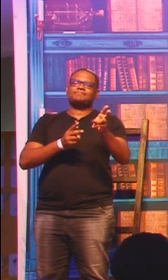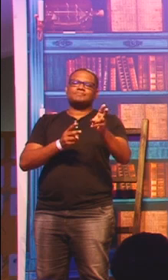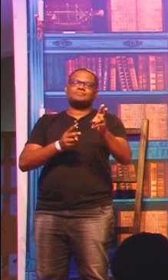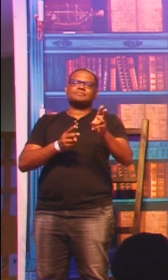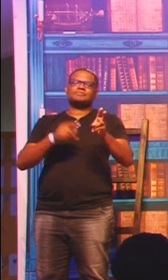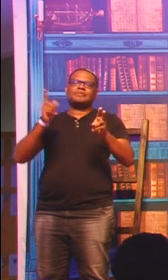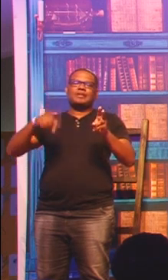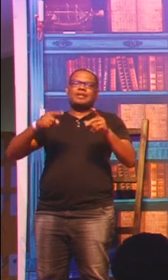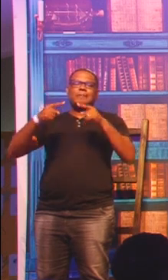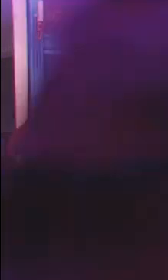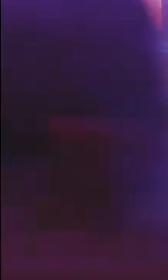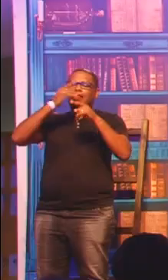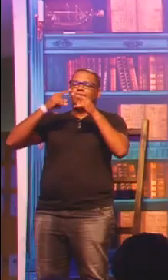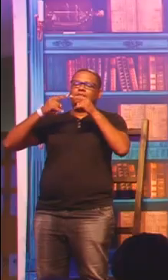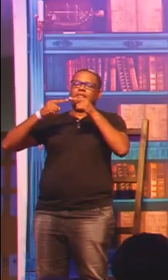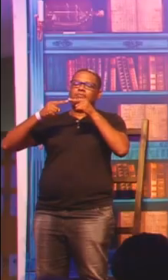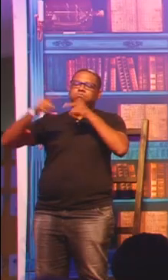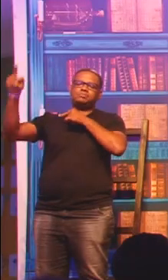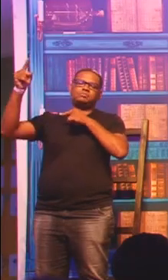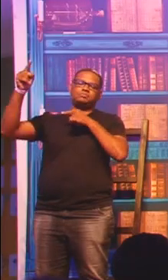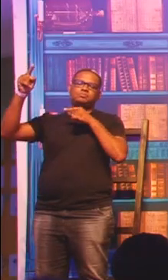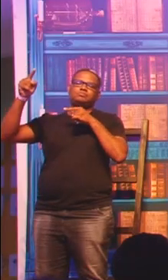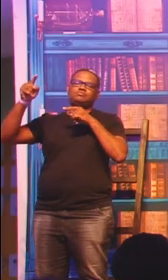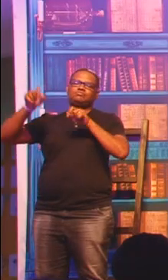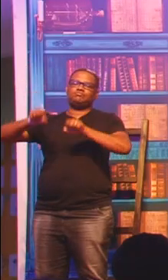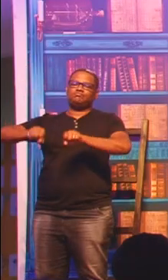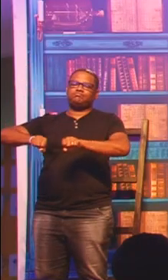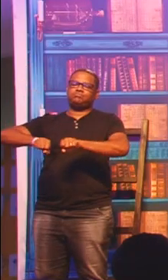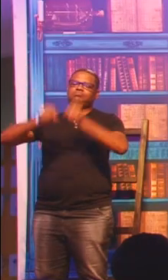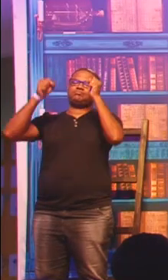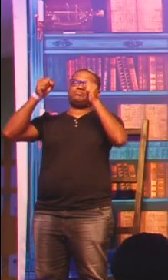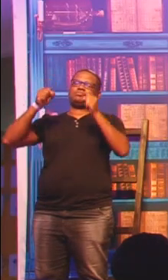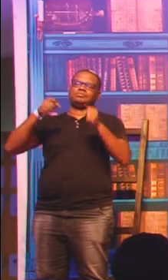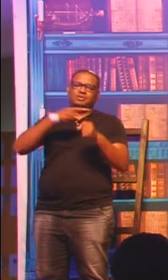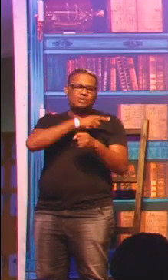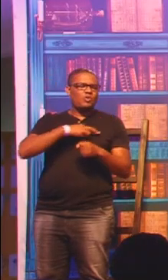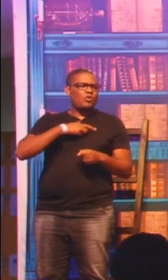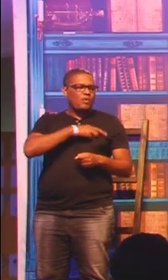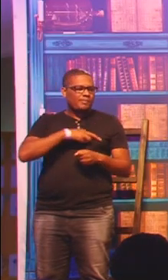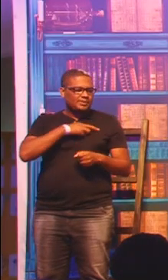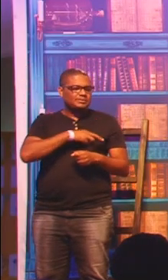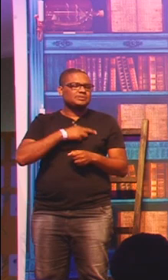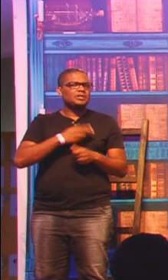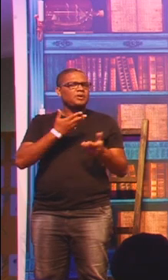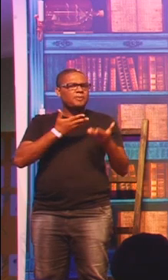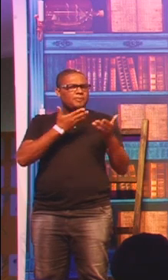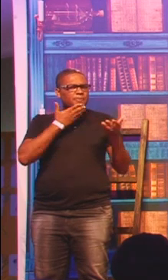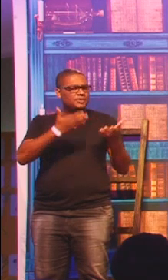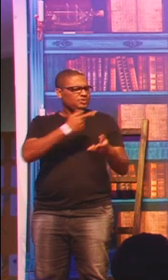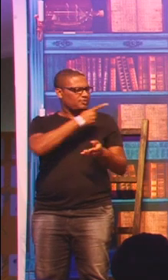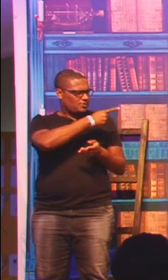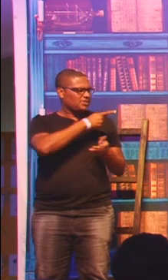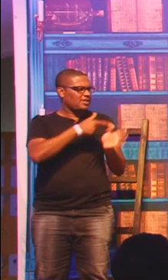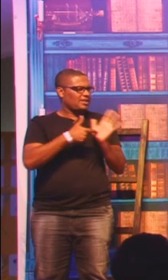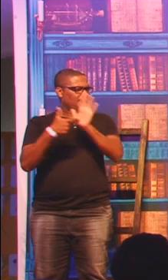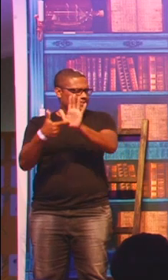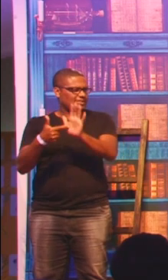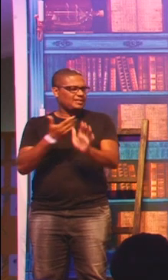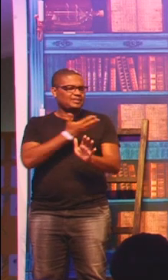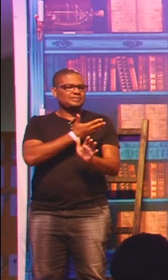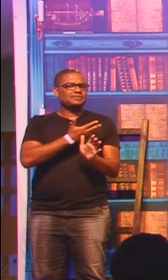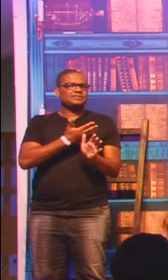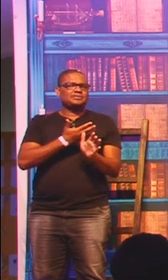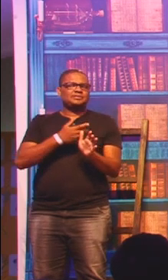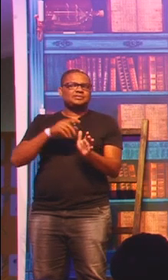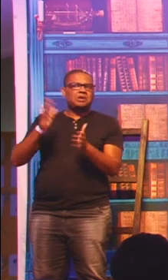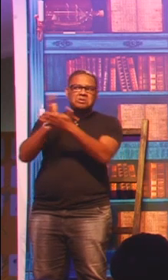uma ruptura, uma divisão emblemática no seu romance. Eu pediria que você apresentasse ao público leitor,